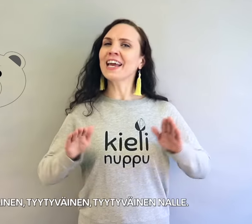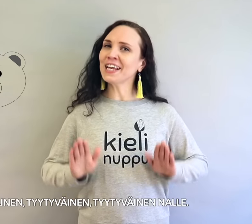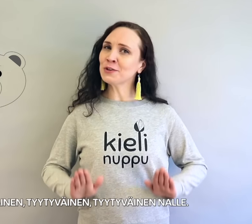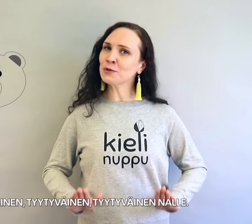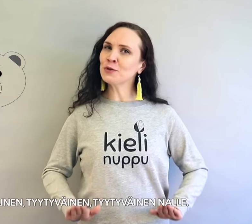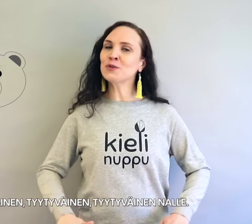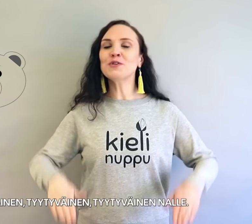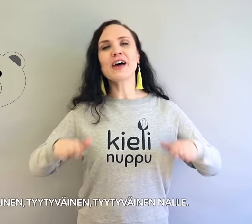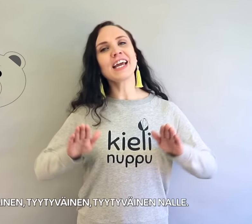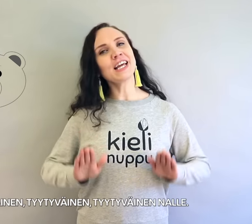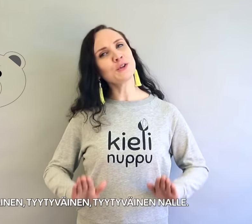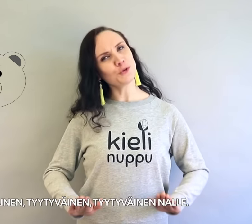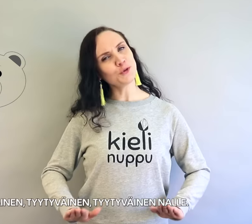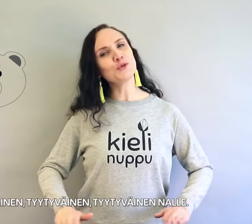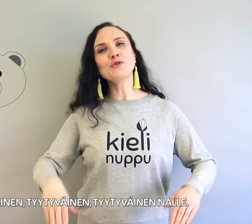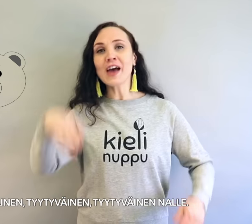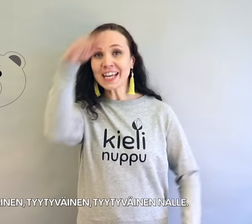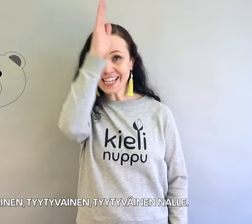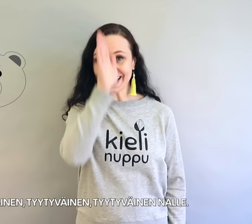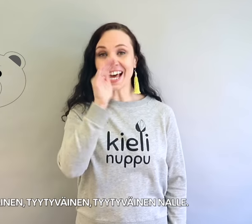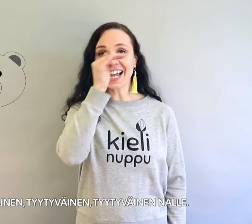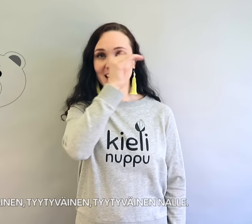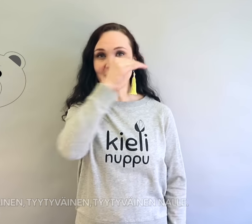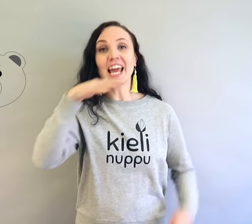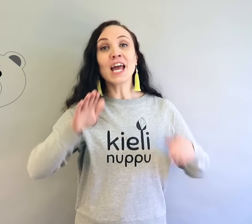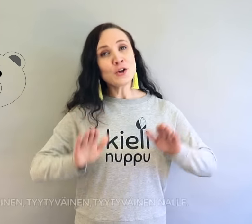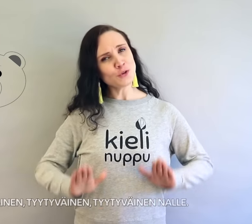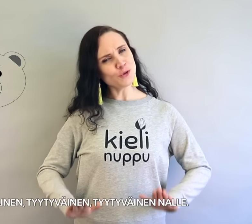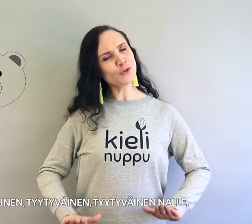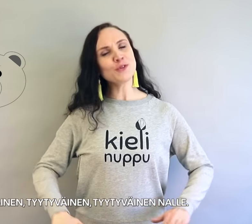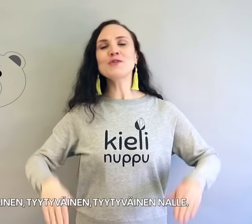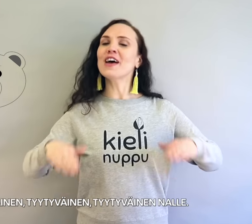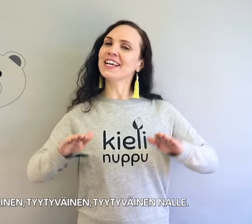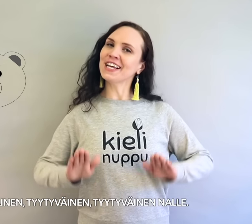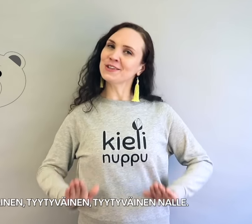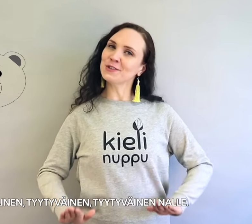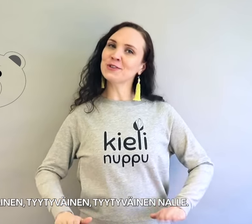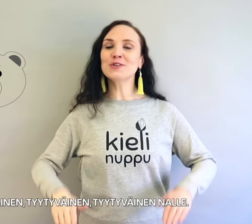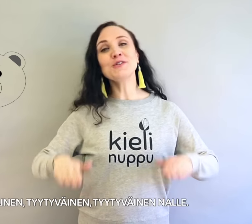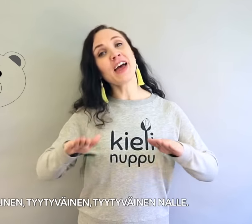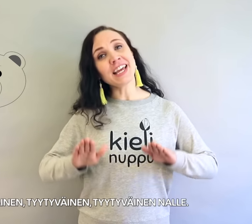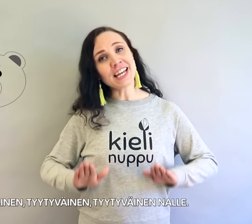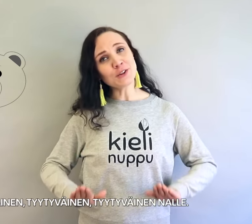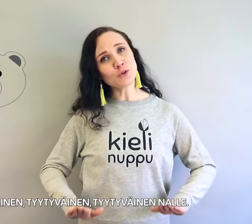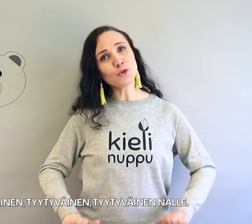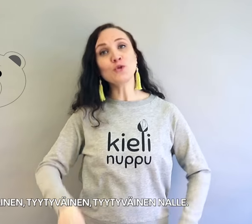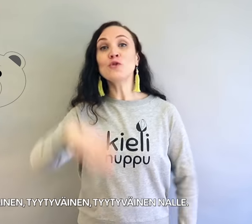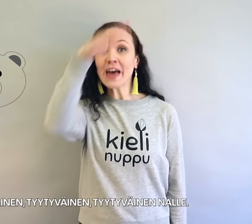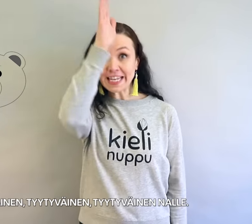Tyytyväinen, tyytyväinen, tyytyväinen Nalle. Tyytyväinen, tyytyväinen,